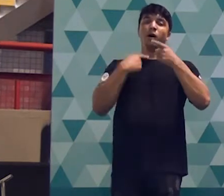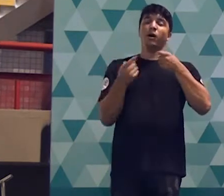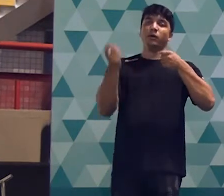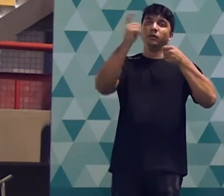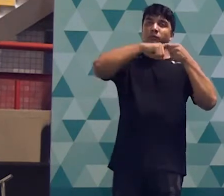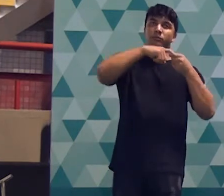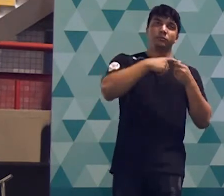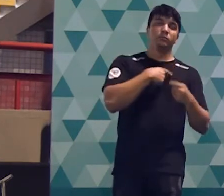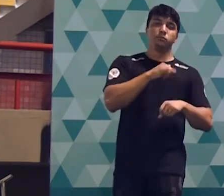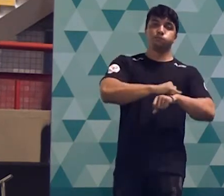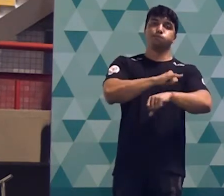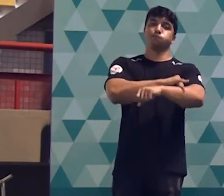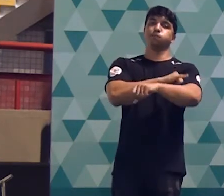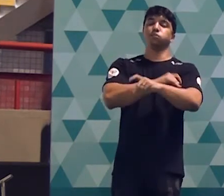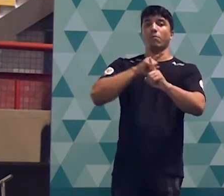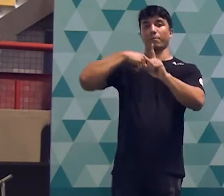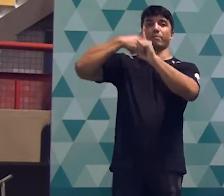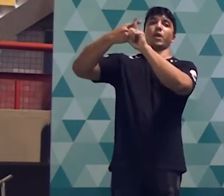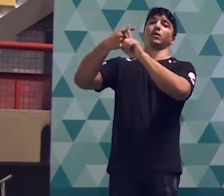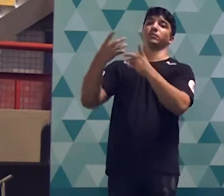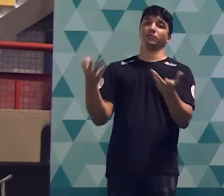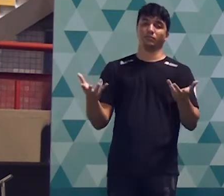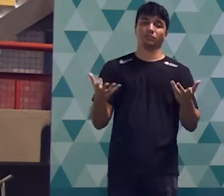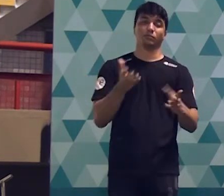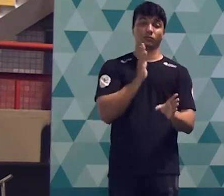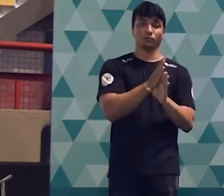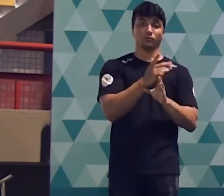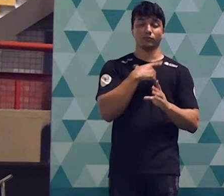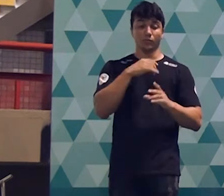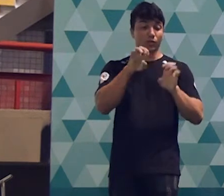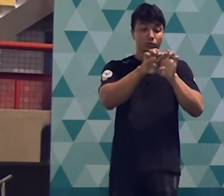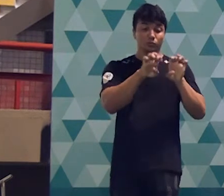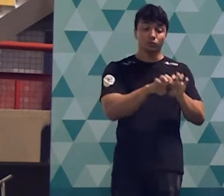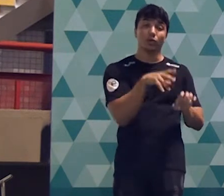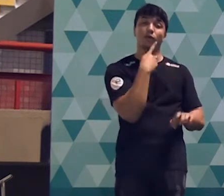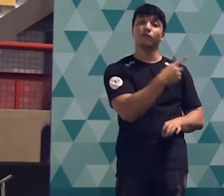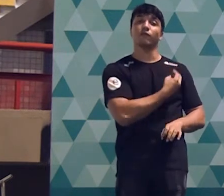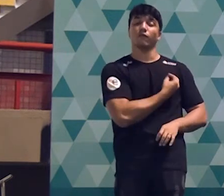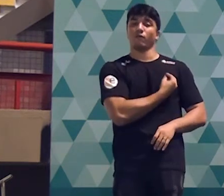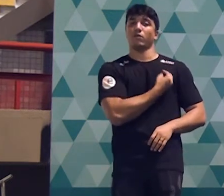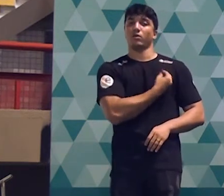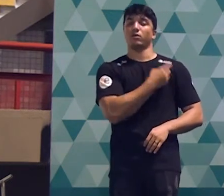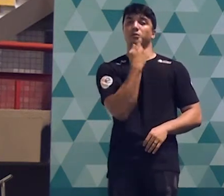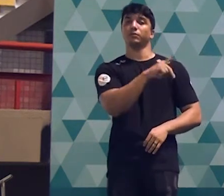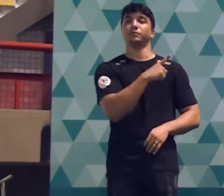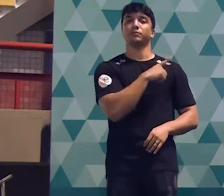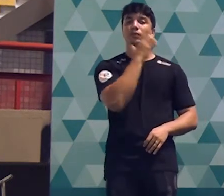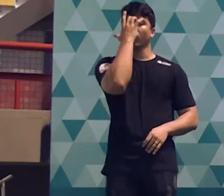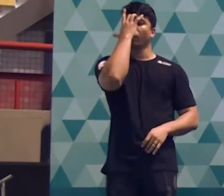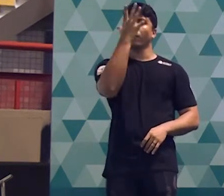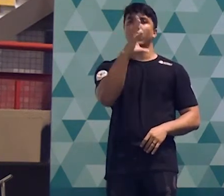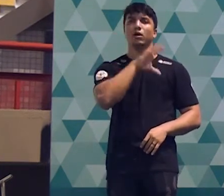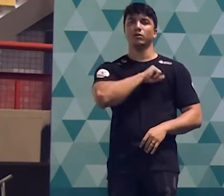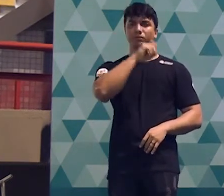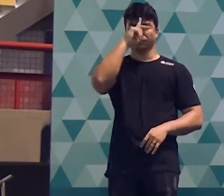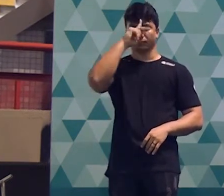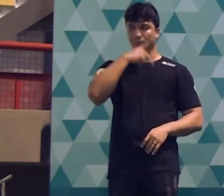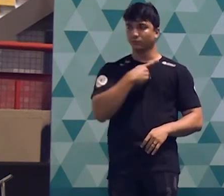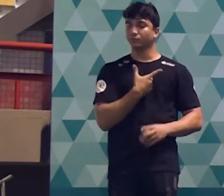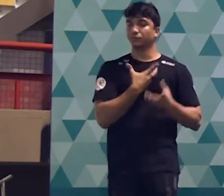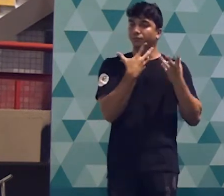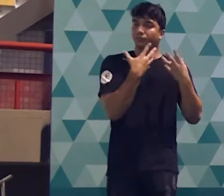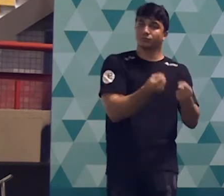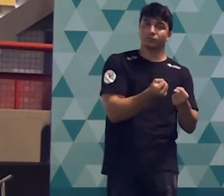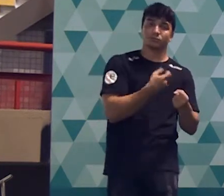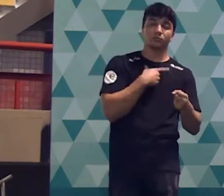tudo de novo e mais alguma coisa? Porque é da estrutura dela. Não é mais fácil você se amar, você se aceitar, né?